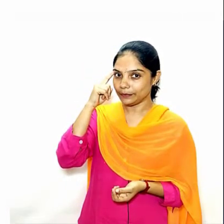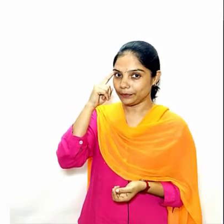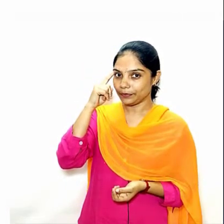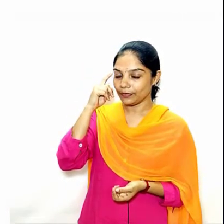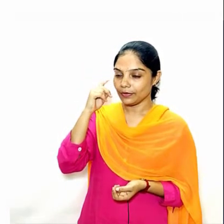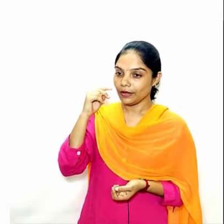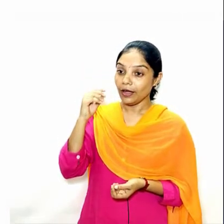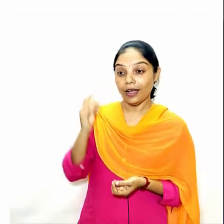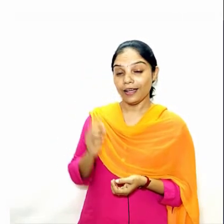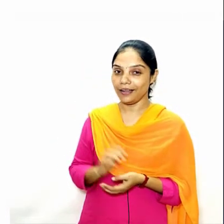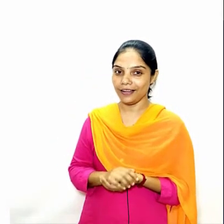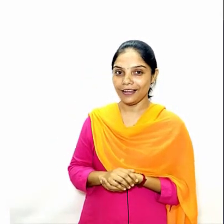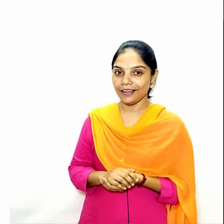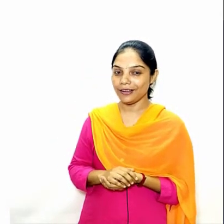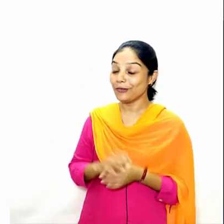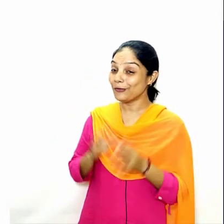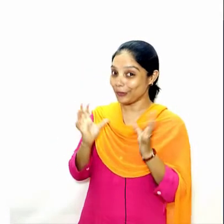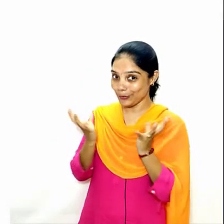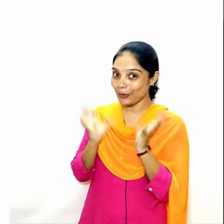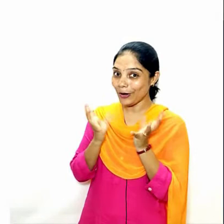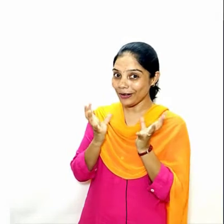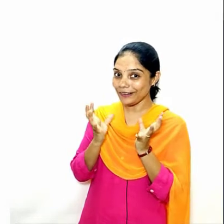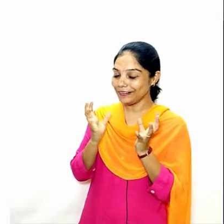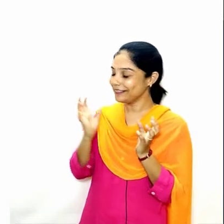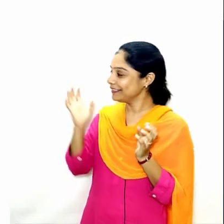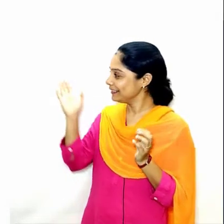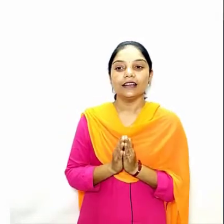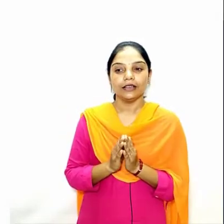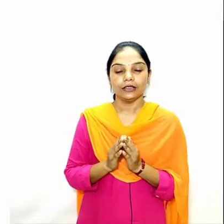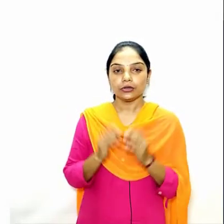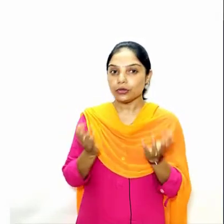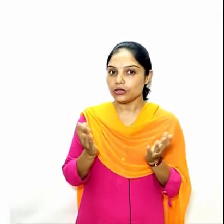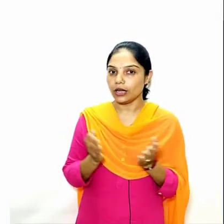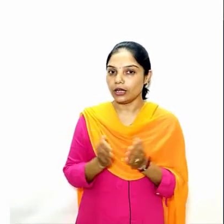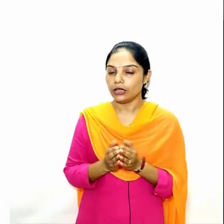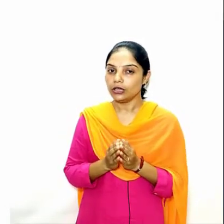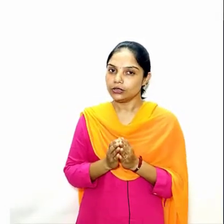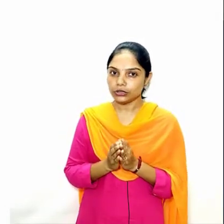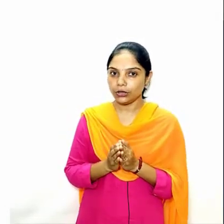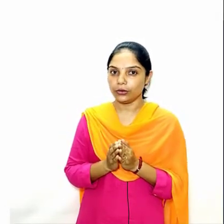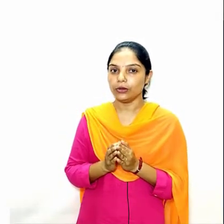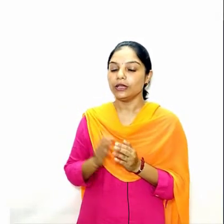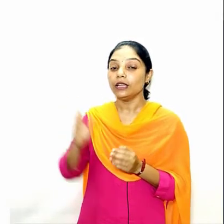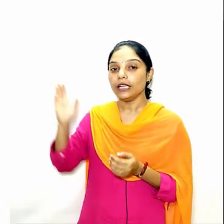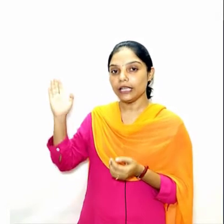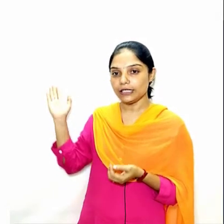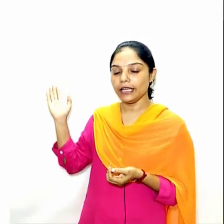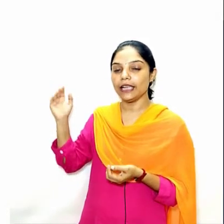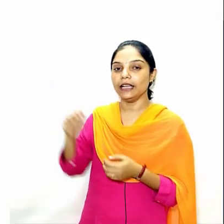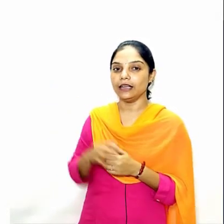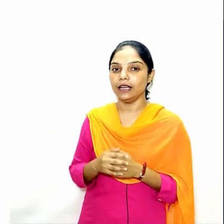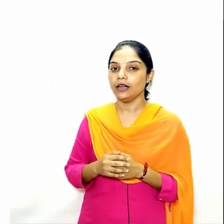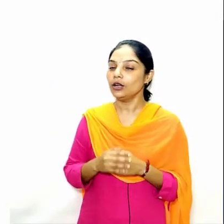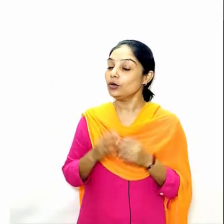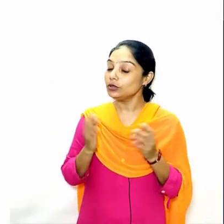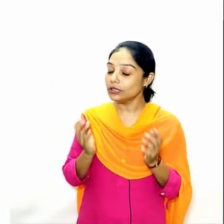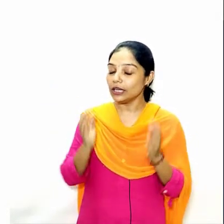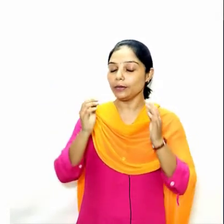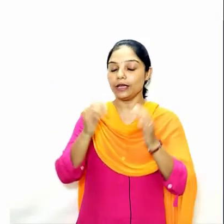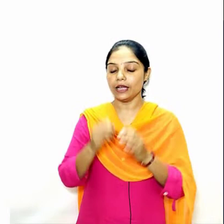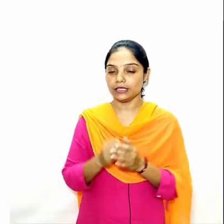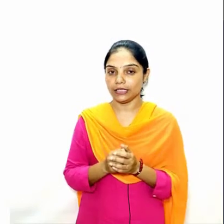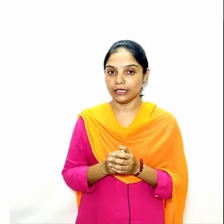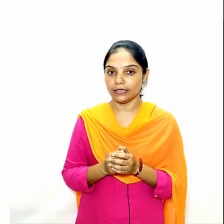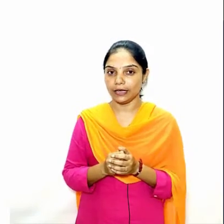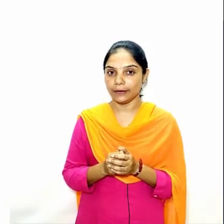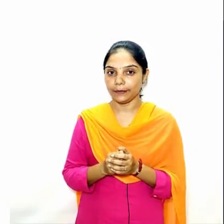दौड़ाई। आहा, फुटबॉल! सोचा, चलो इसे खेलकर कुछ